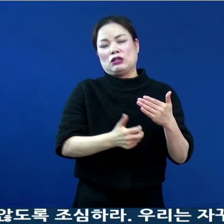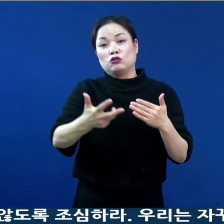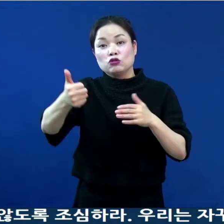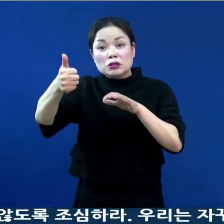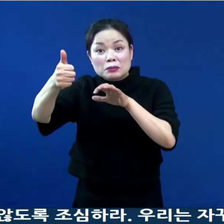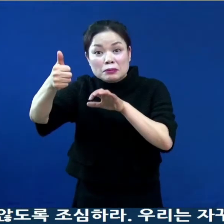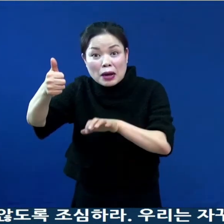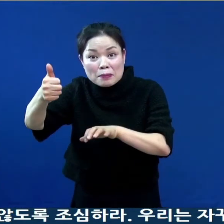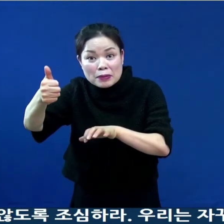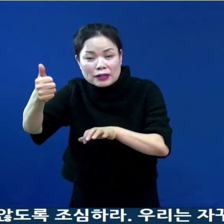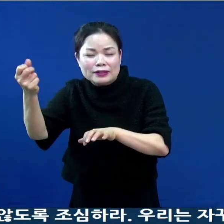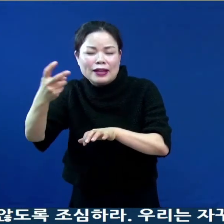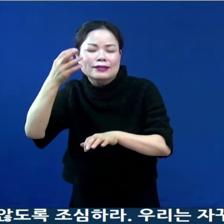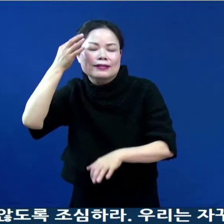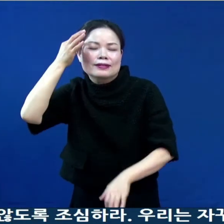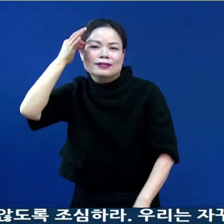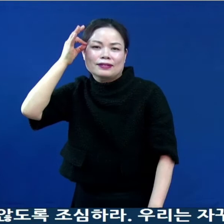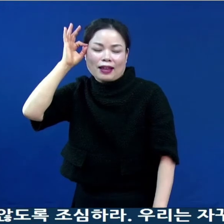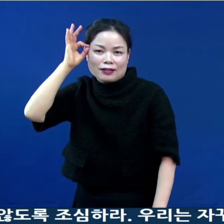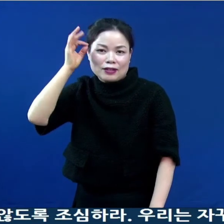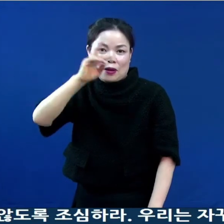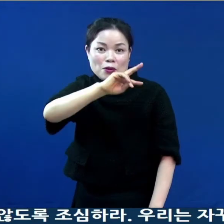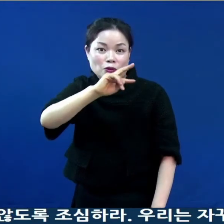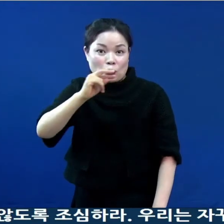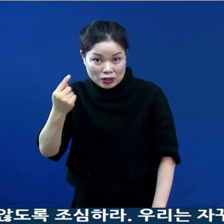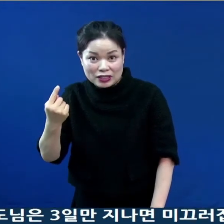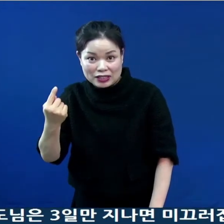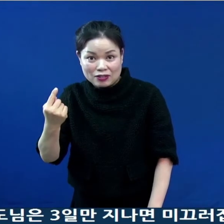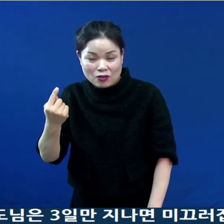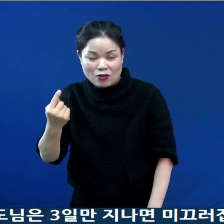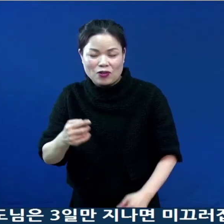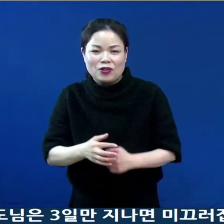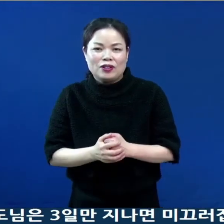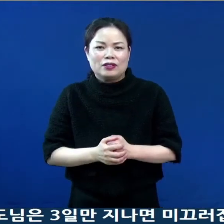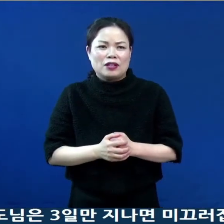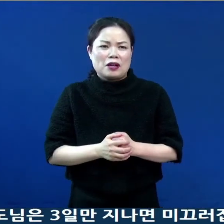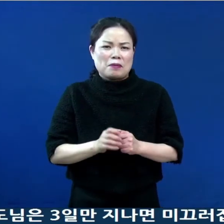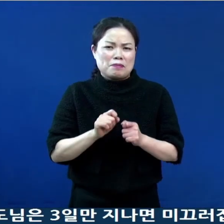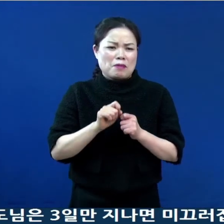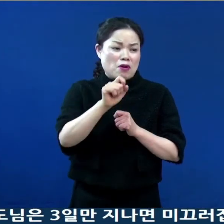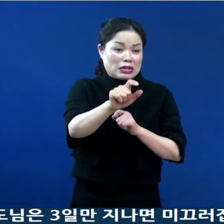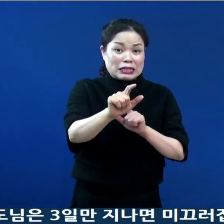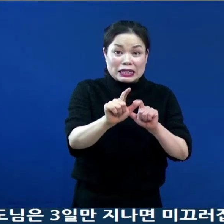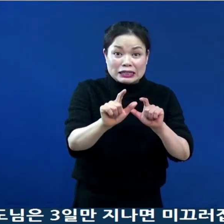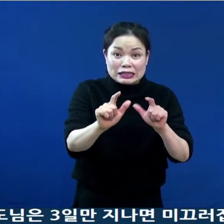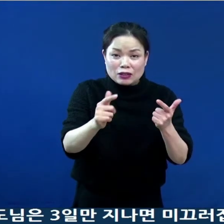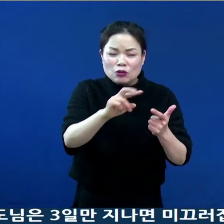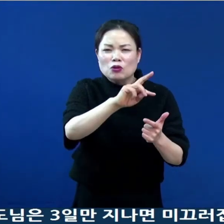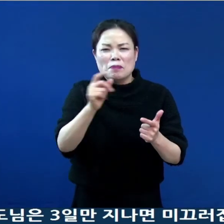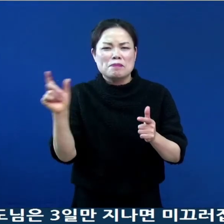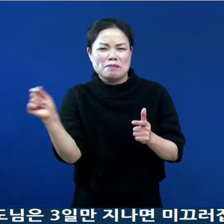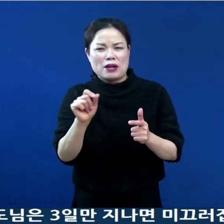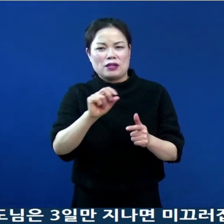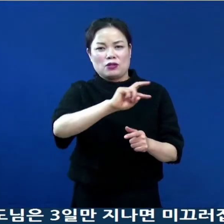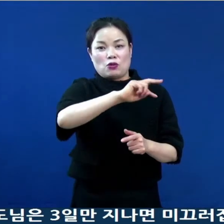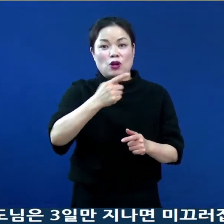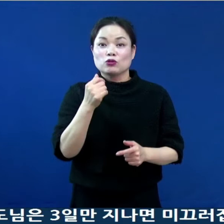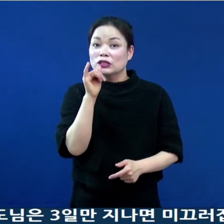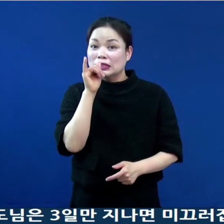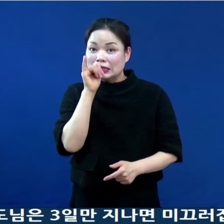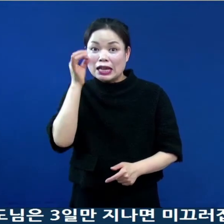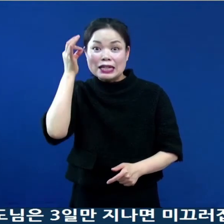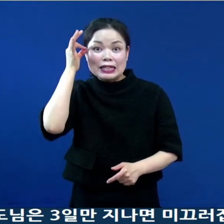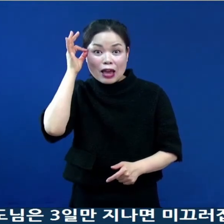앞에 다시 깨어서 되도록이는 장면. 멀리 가지 않았을 때 돌이키면 빨리 돌아올 수 있잖아요.